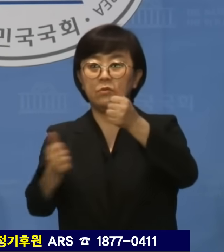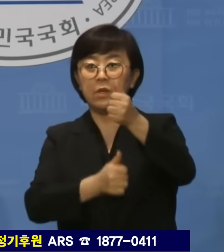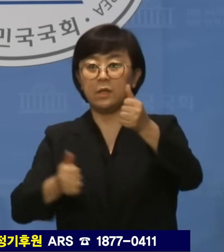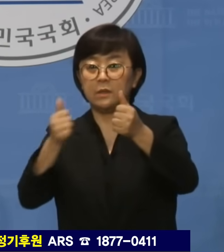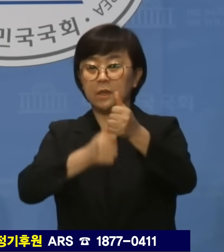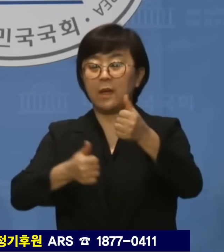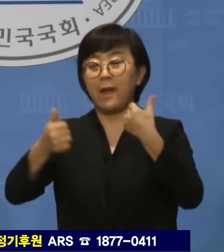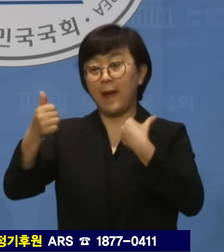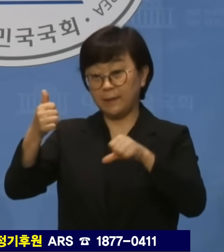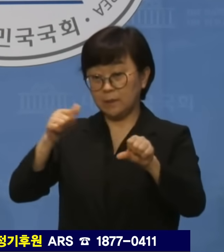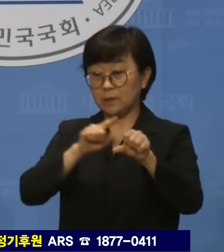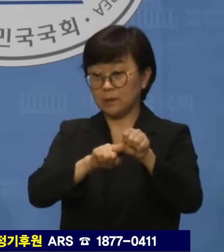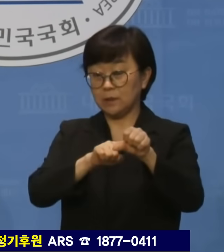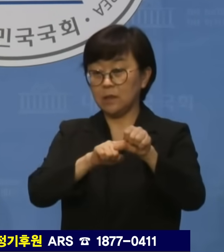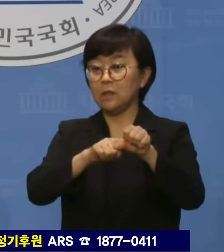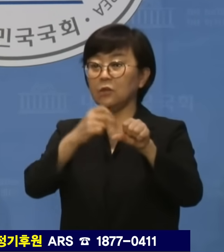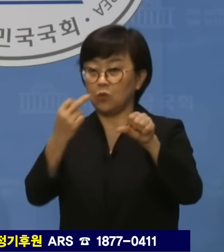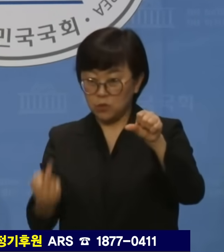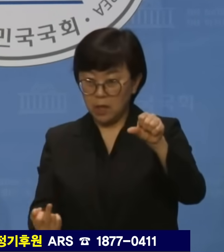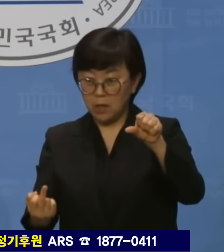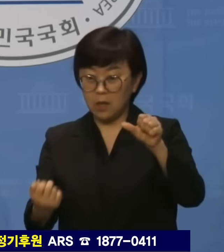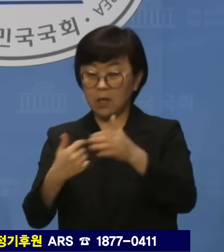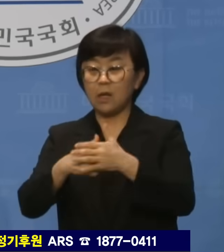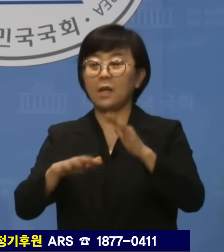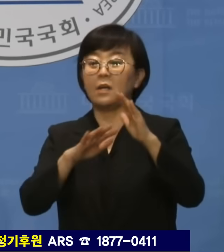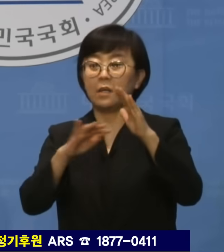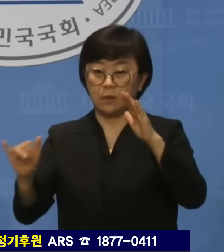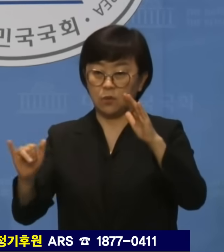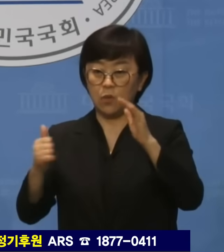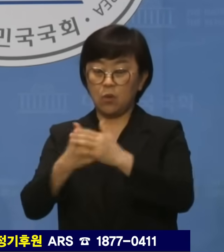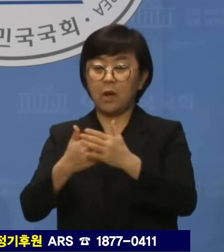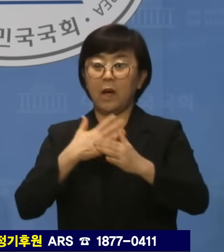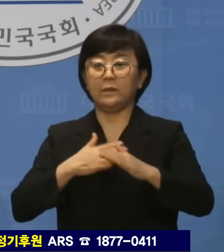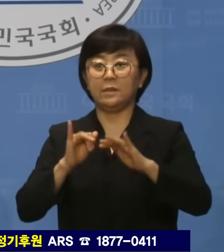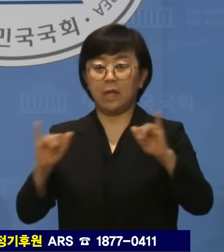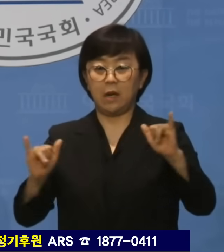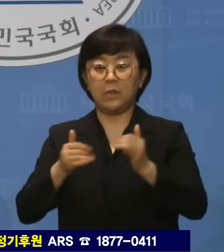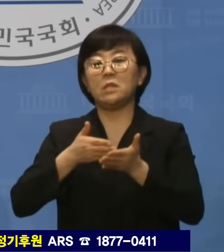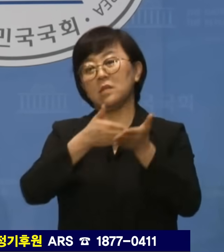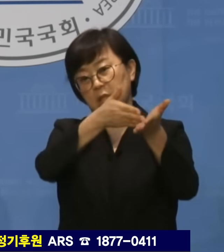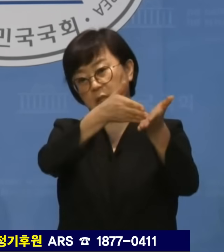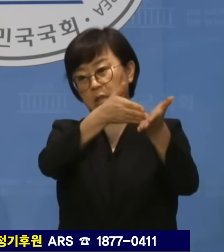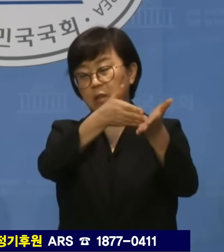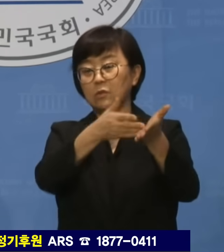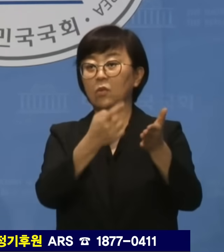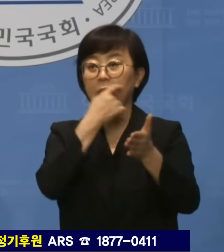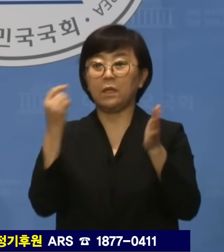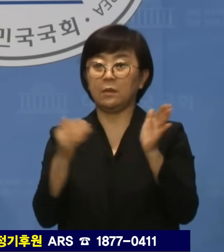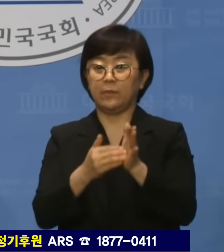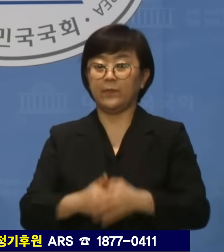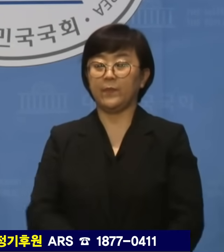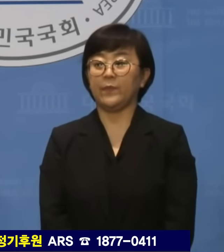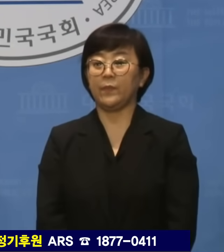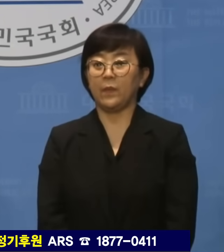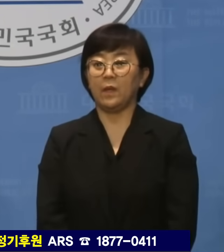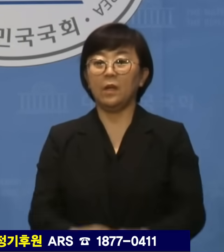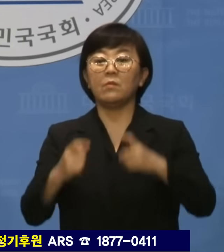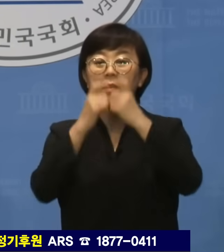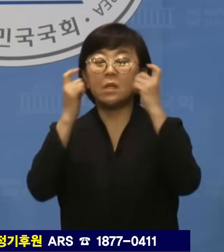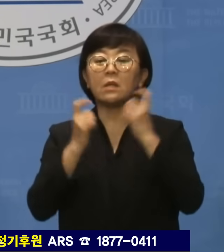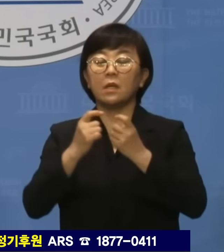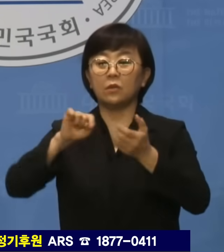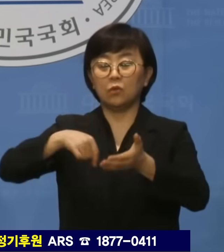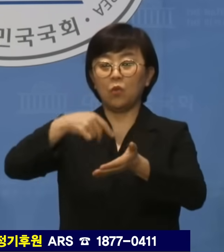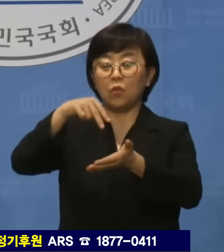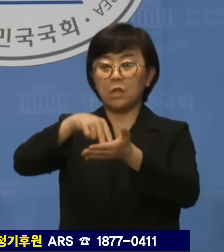위원장의 아들, 동생 등 가족과 지인 등이 제기한 것으로 확인됐습니다. 민간